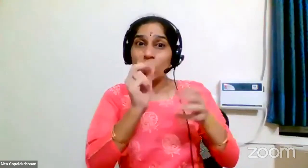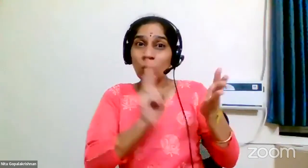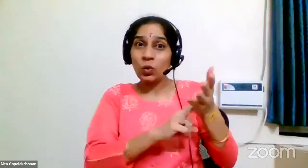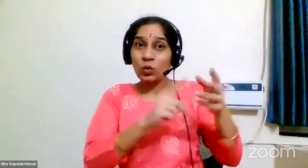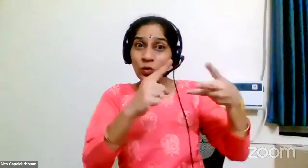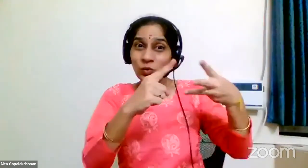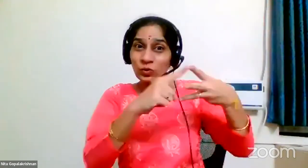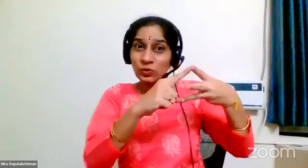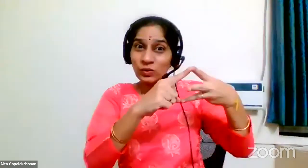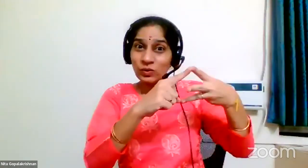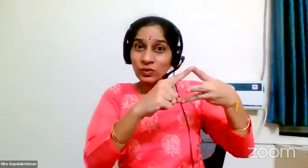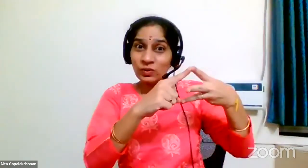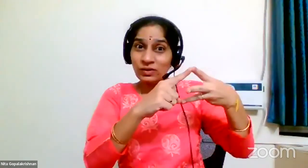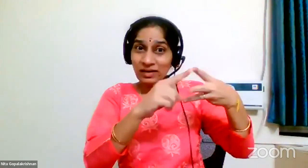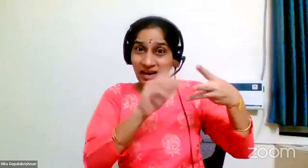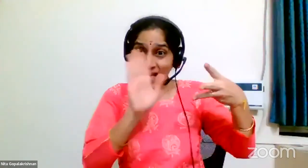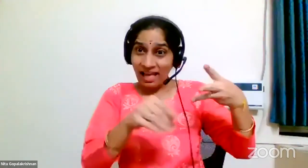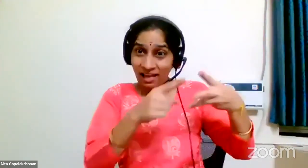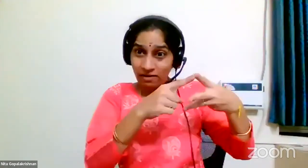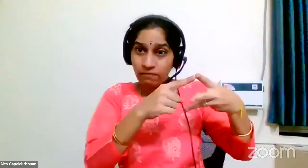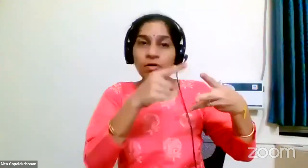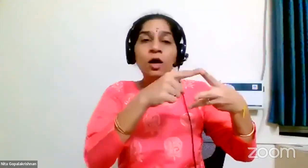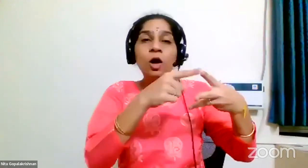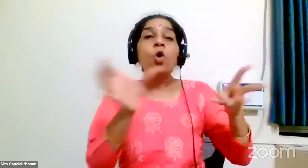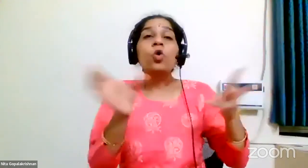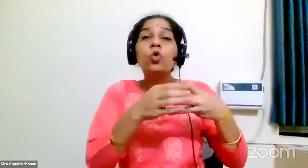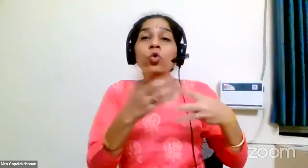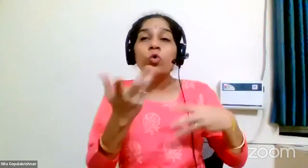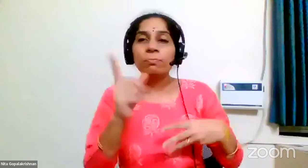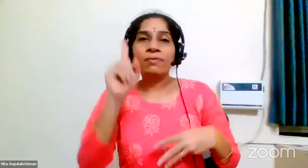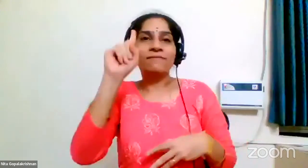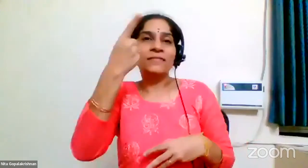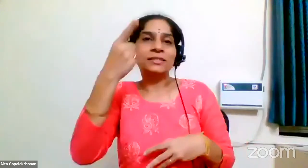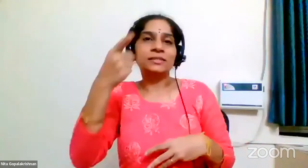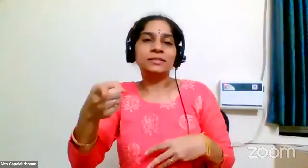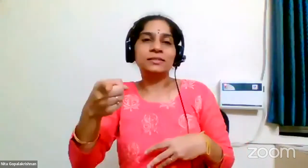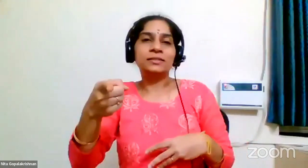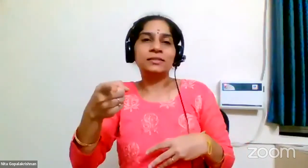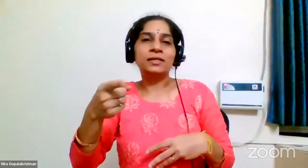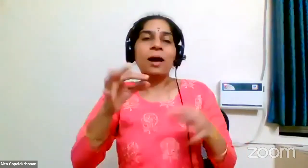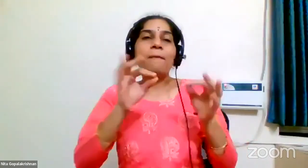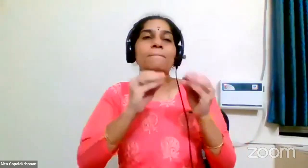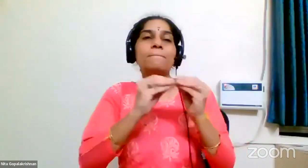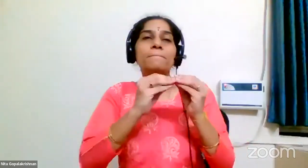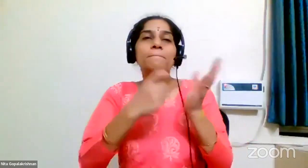पहली क्लास में रखा, जिसको बोला जाता है ब्राह्मण।